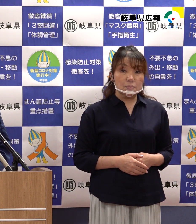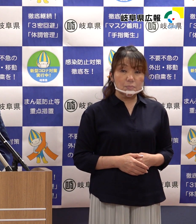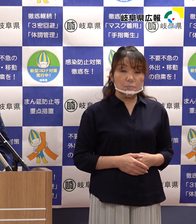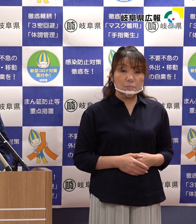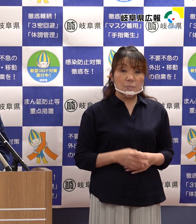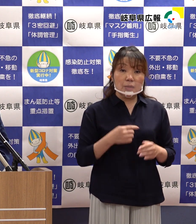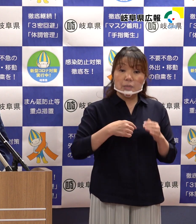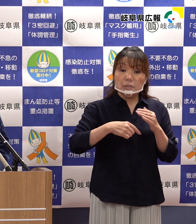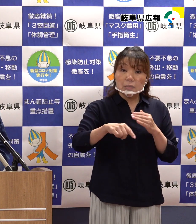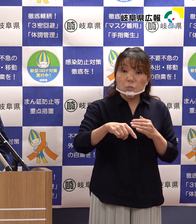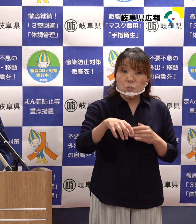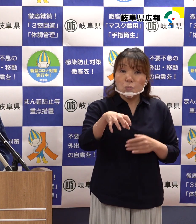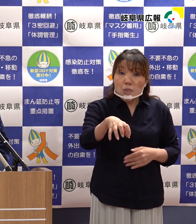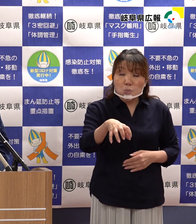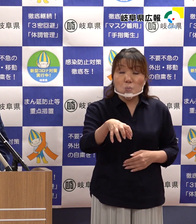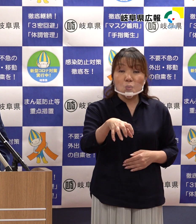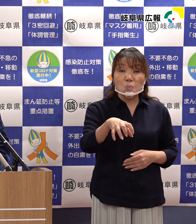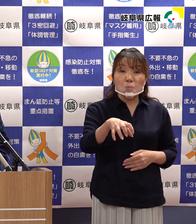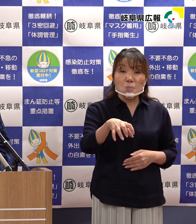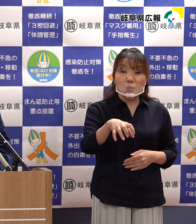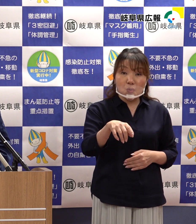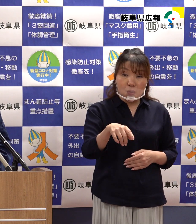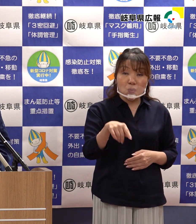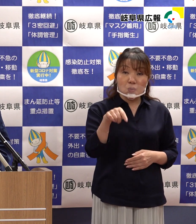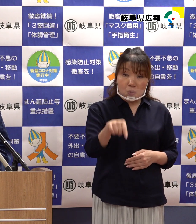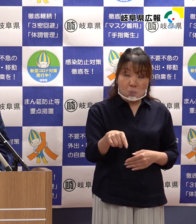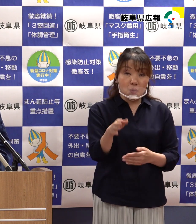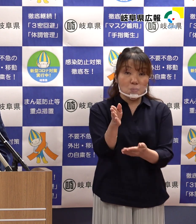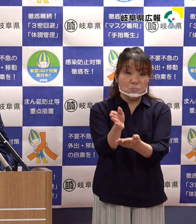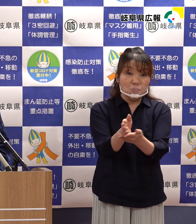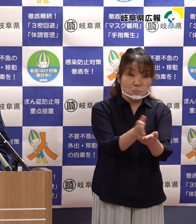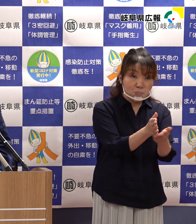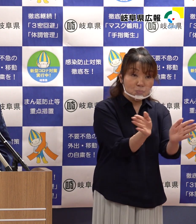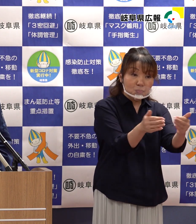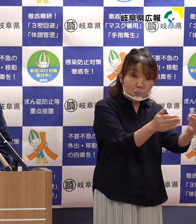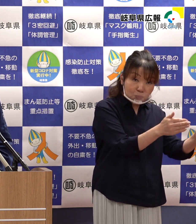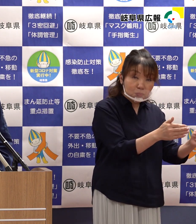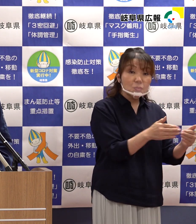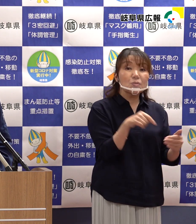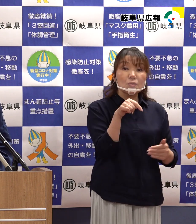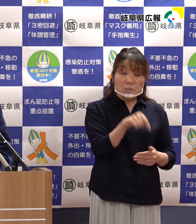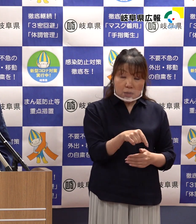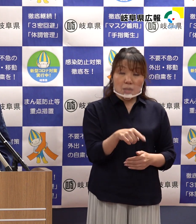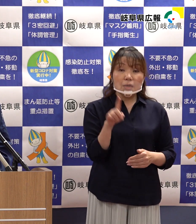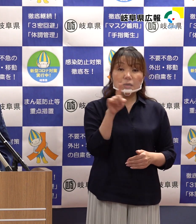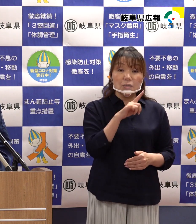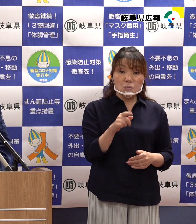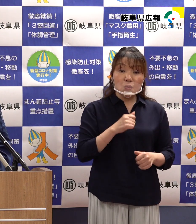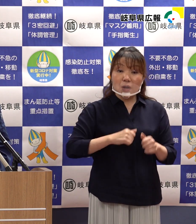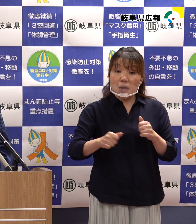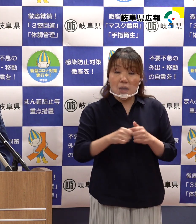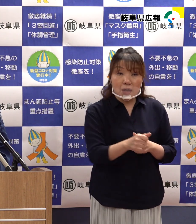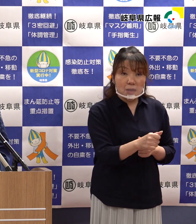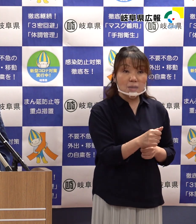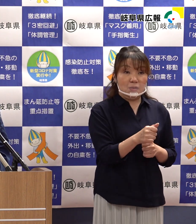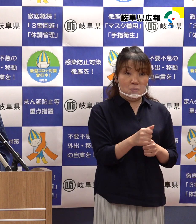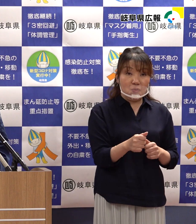行き先ですね、行き先をまあ抑えることによって、人の流れを抑えていくという、まあ